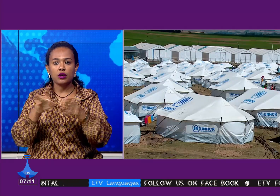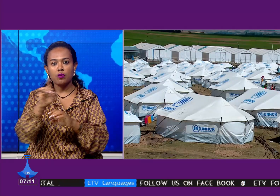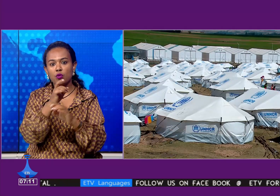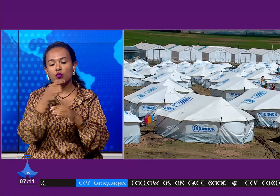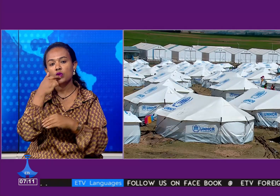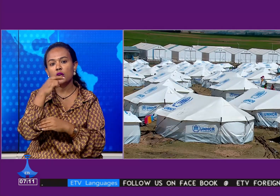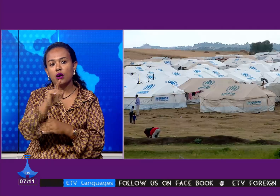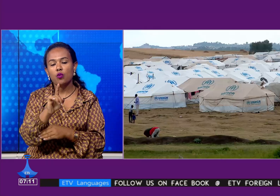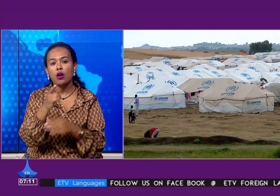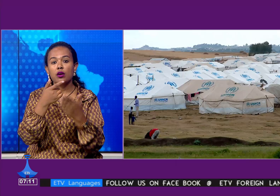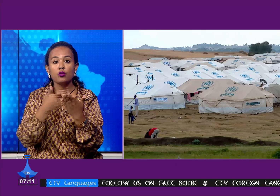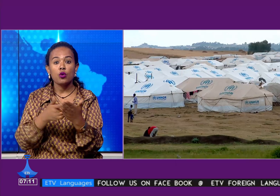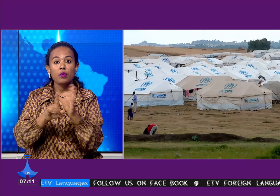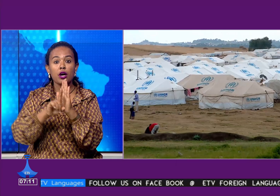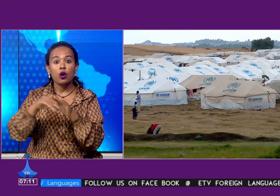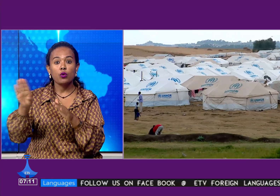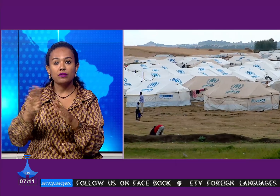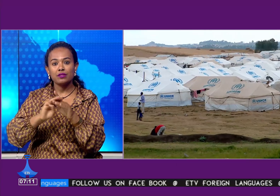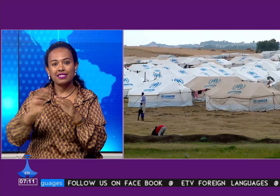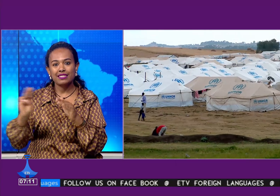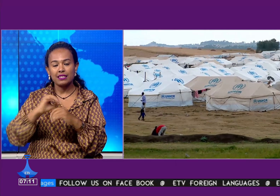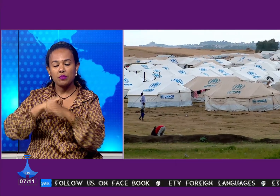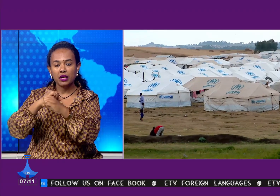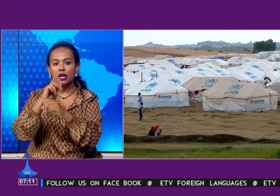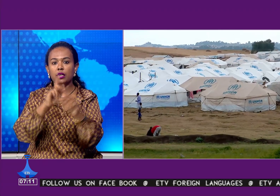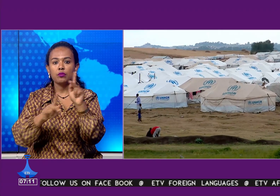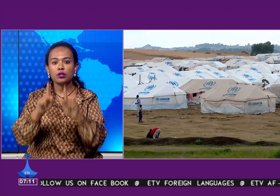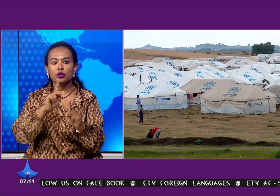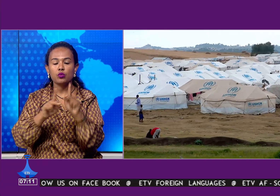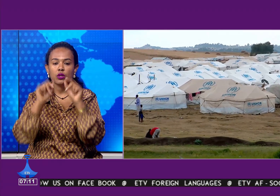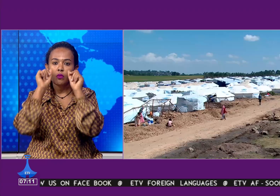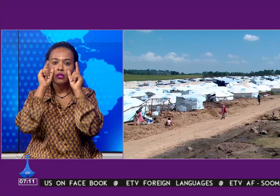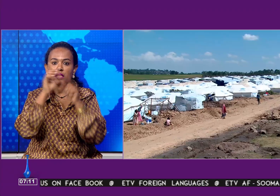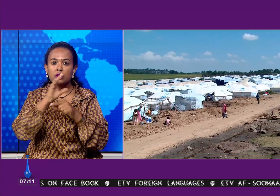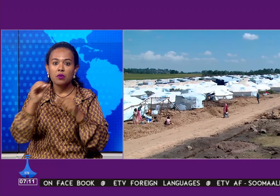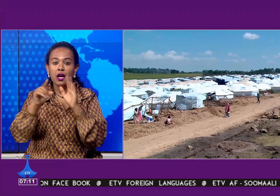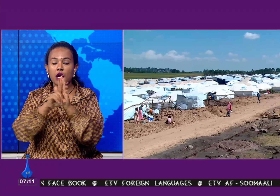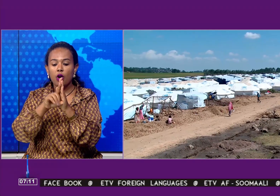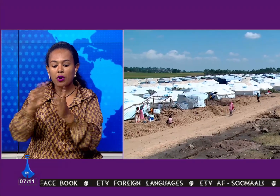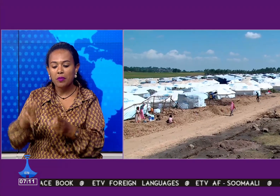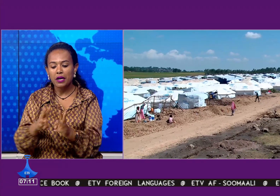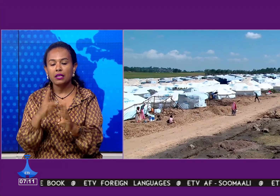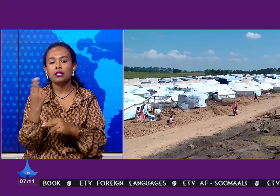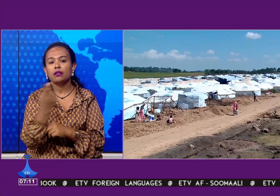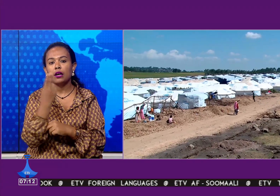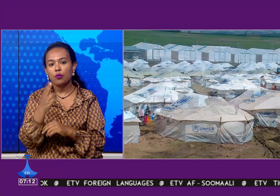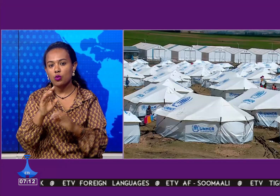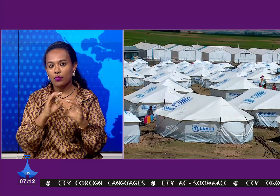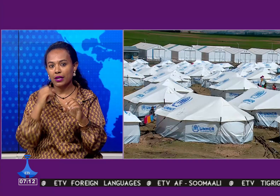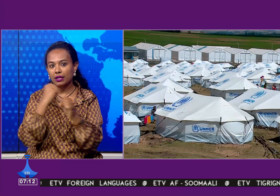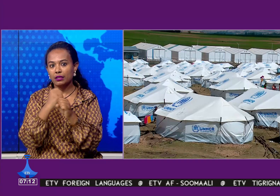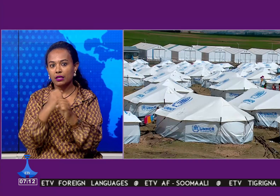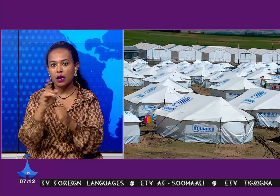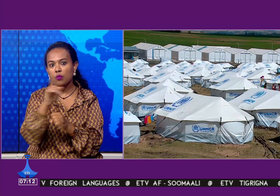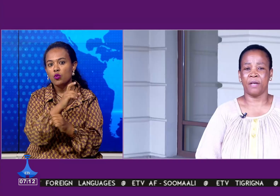ተናግረዋል። እንዲሁም ህገወጥ ስደትን ለመከላከል ህብረተሰቡን የማስገንዘብና ህጋዊ መንገድ እንዲጠቀሙ ለማድረግ እየሰራ